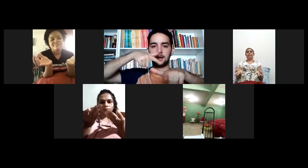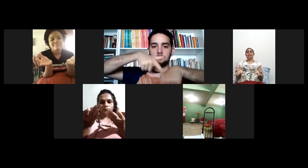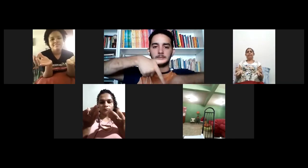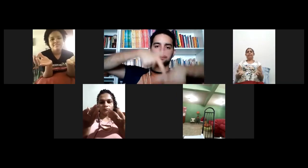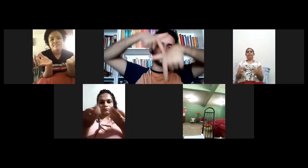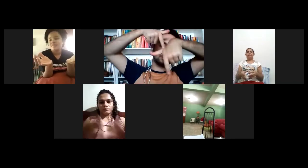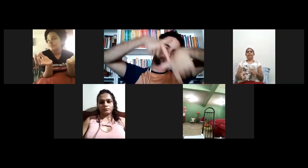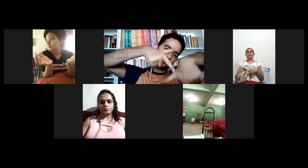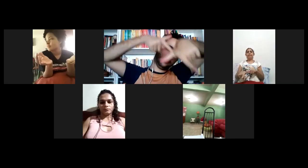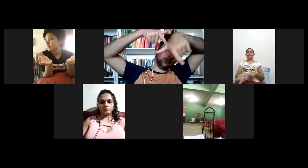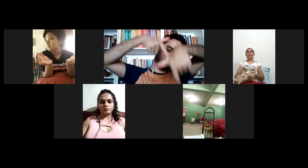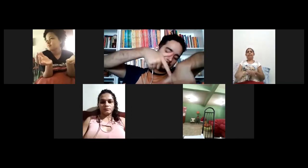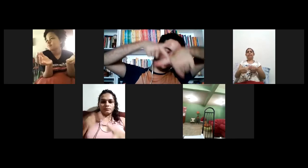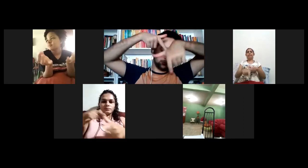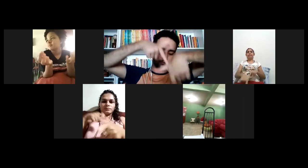candomblé,